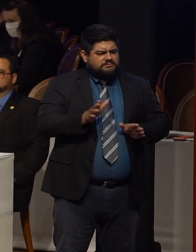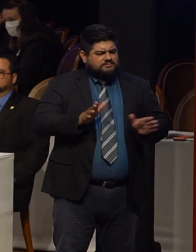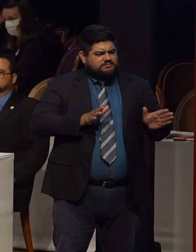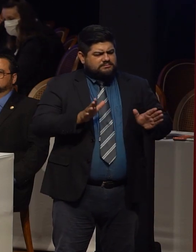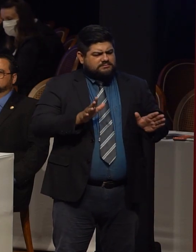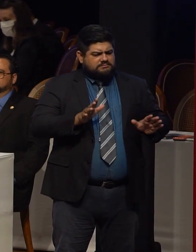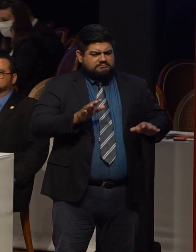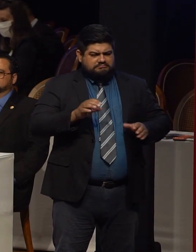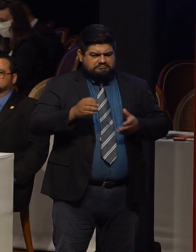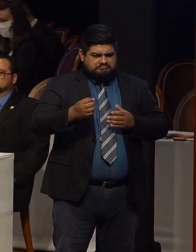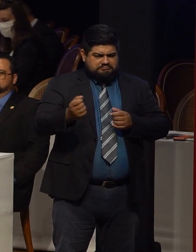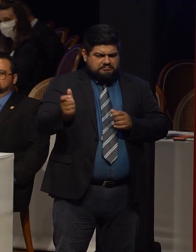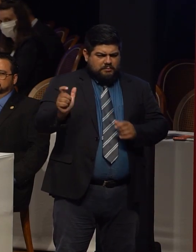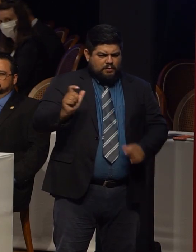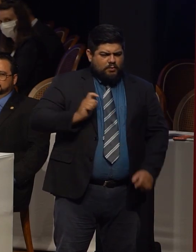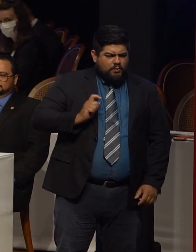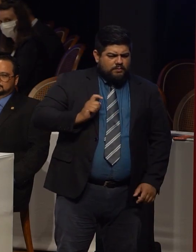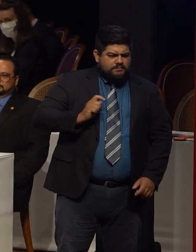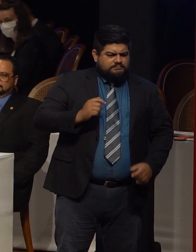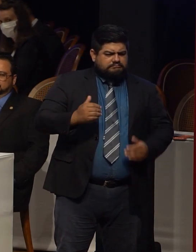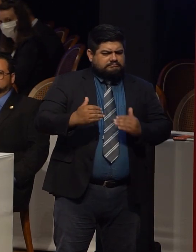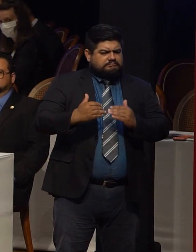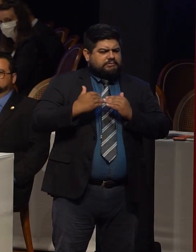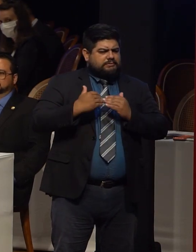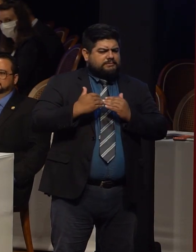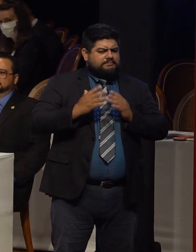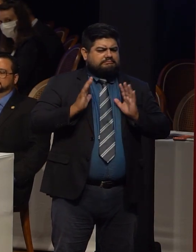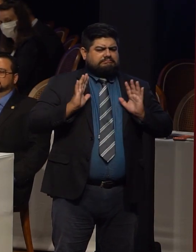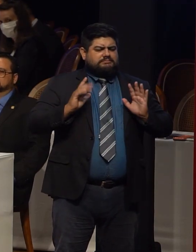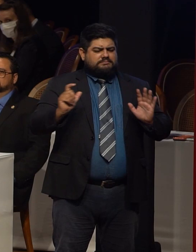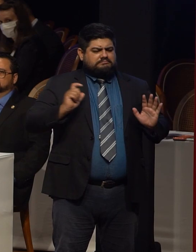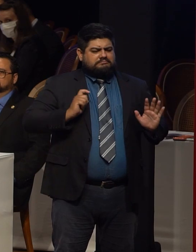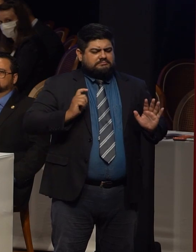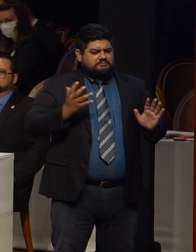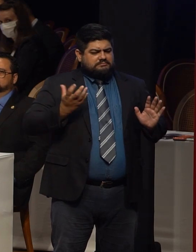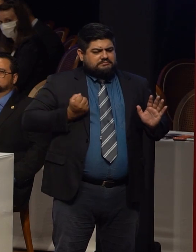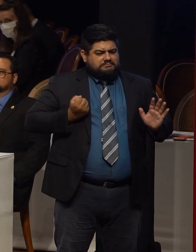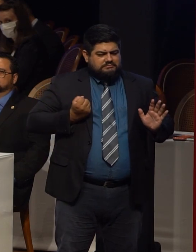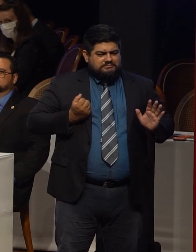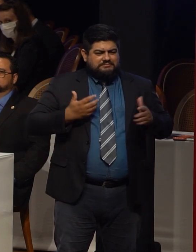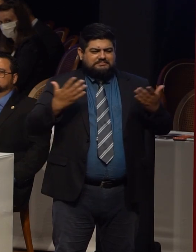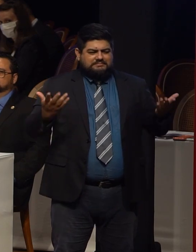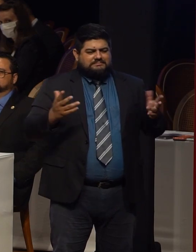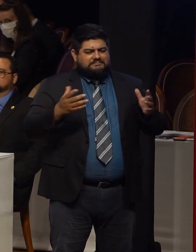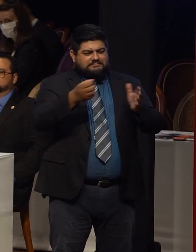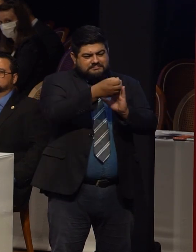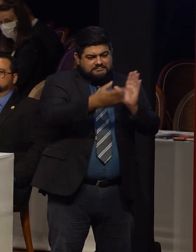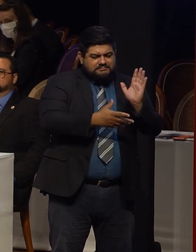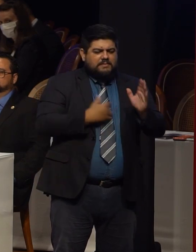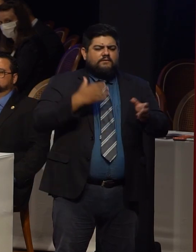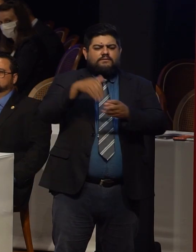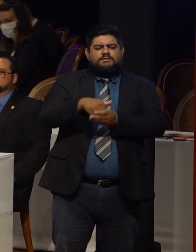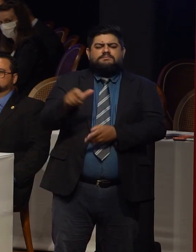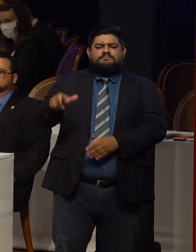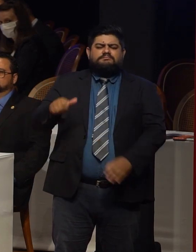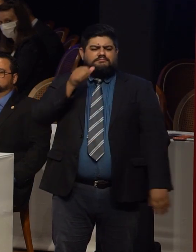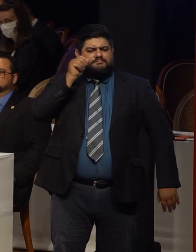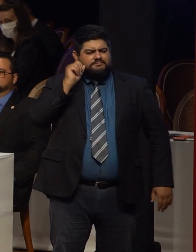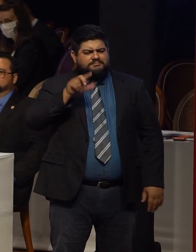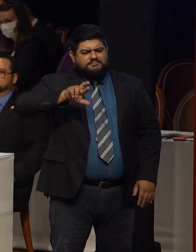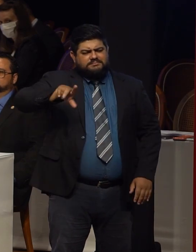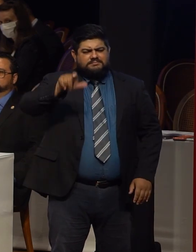um elogio? Né, ou é uma crítica, né? Eu tomei como um elogio. E por causa dessa característica, eu vou votar no Marcos Rocha. Você nem é